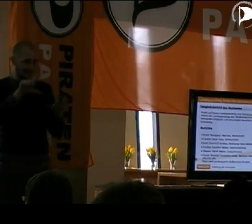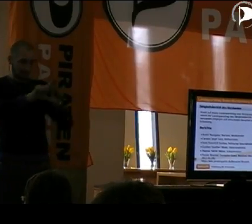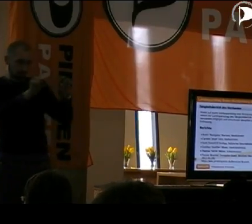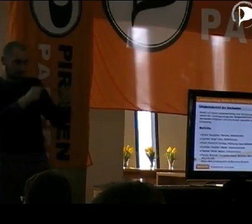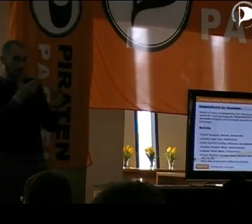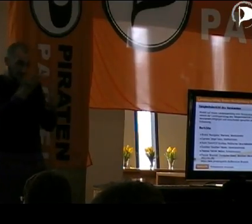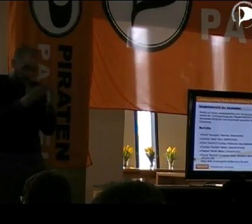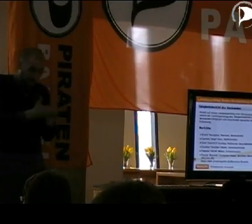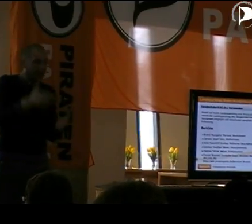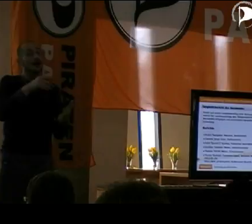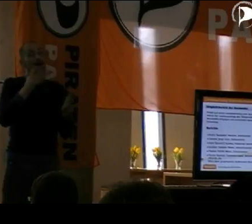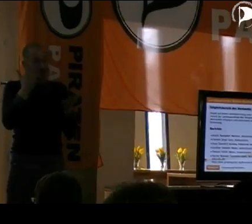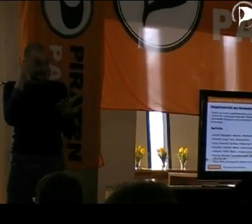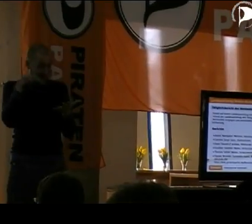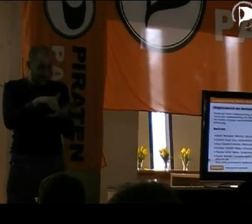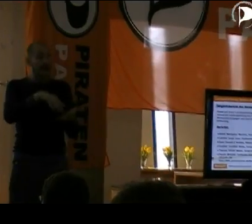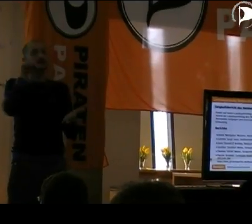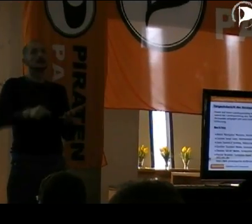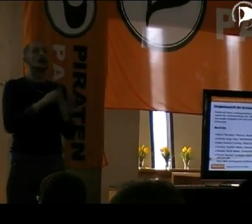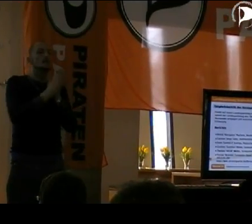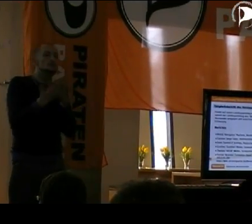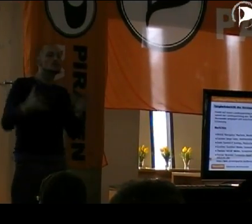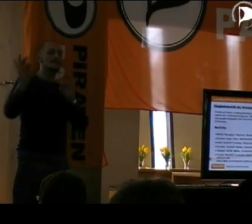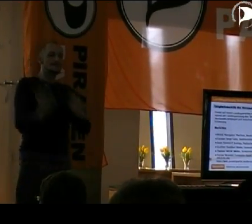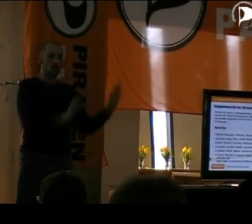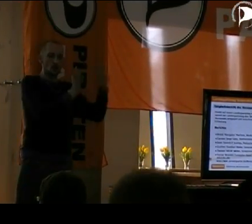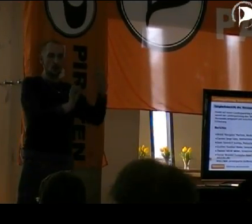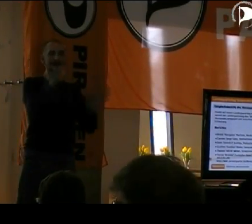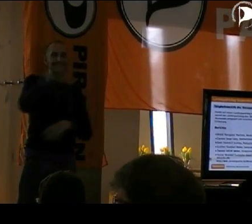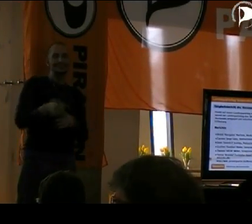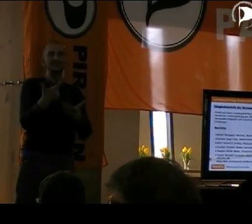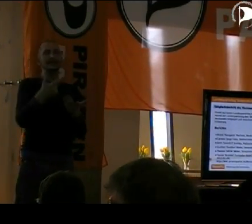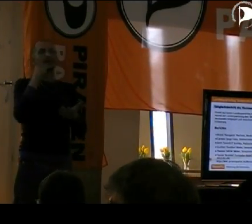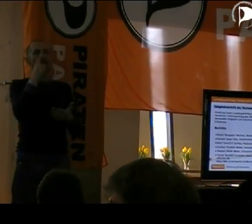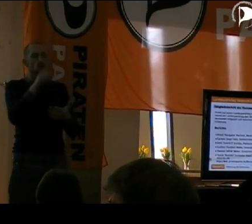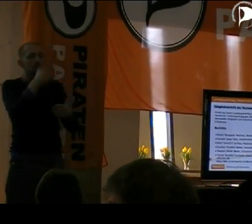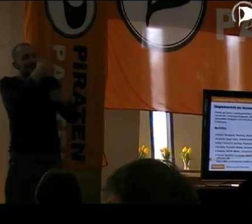dann den abgebucht wurden diese hülle weiter unterschiedlich anders und